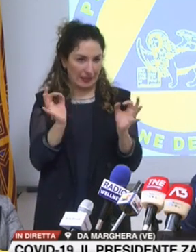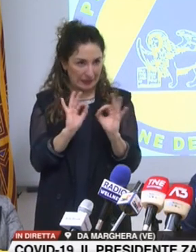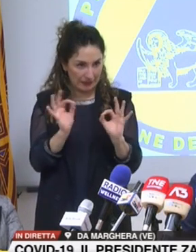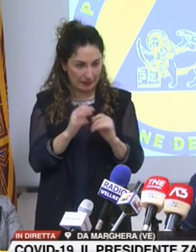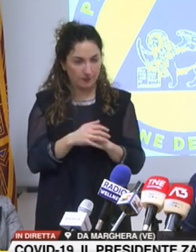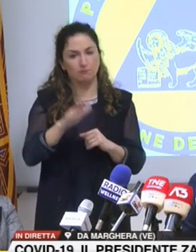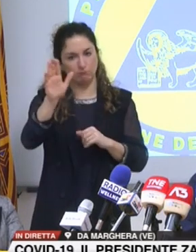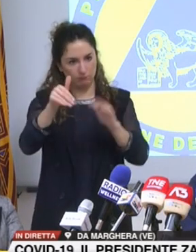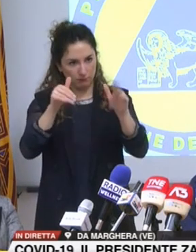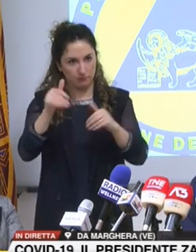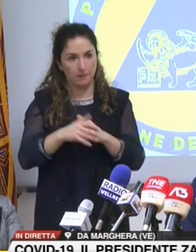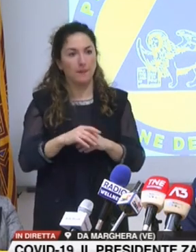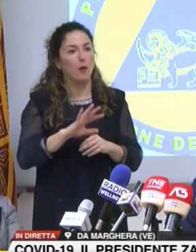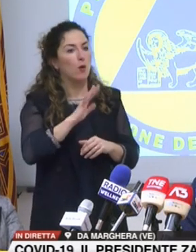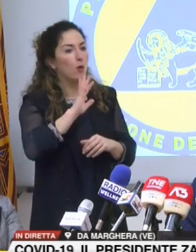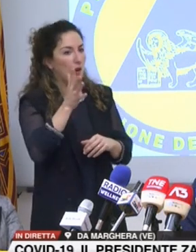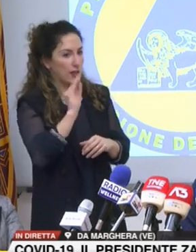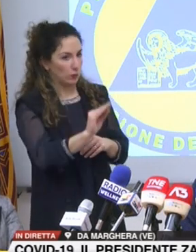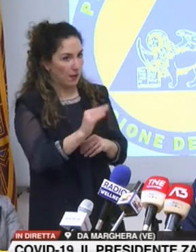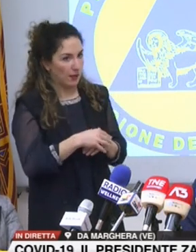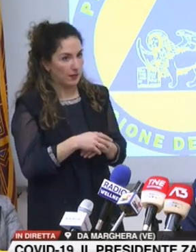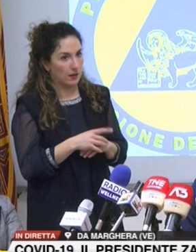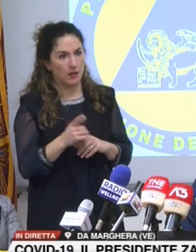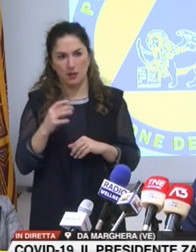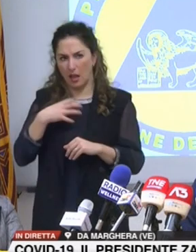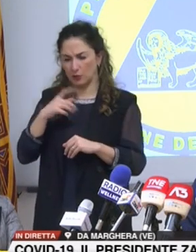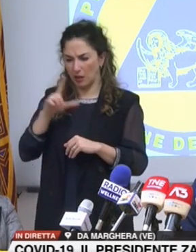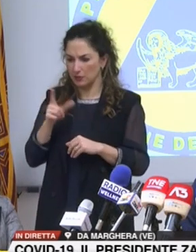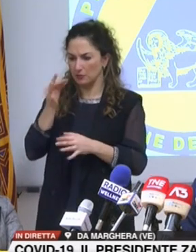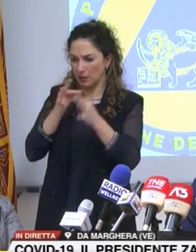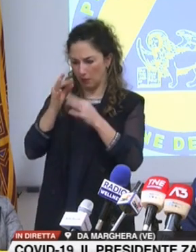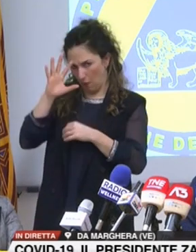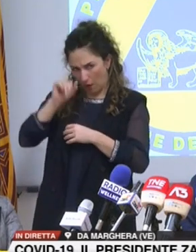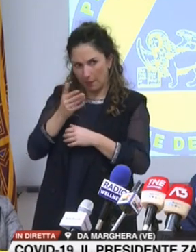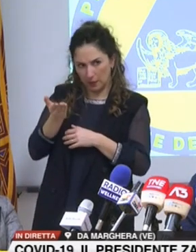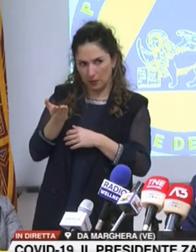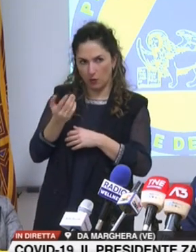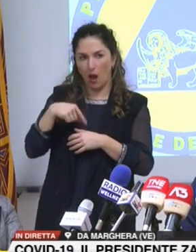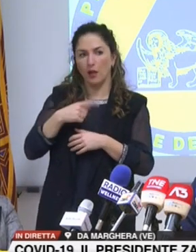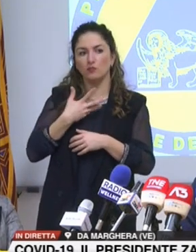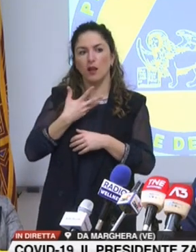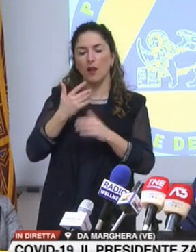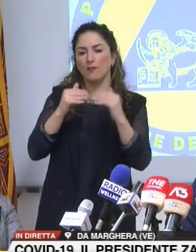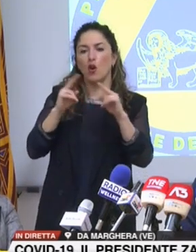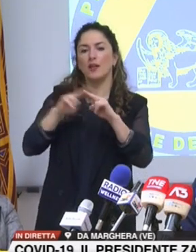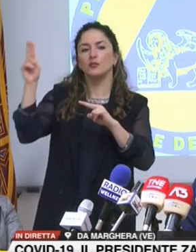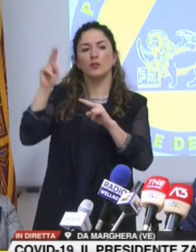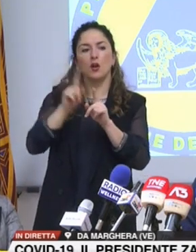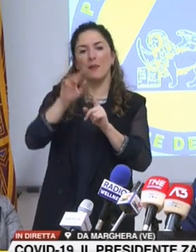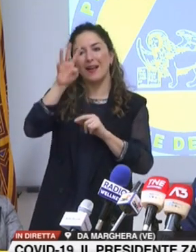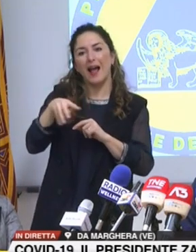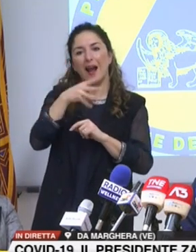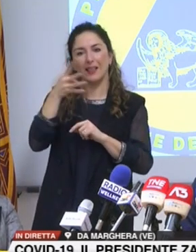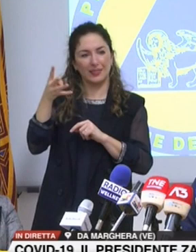cosa rapidissima, dottore, mi scusi, ho capito il discorso che ha fatto l'assessore Lanzarin, cioè che adesso ci sarà a livello nazionale una sorta di calendario per